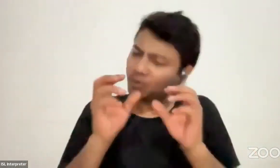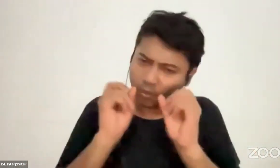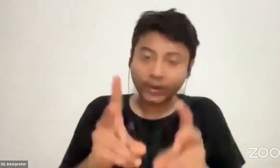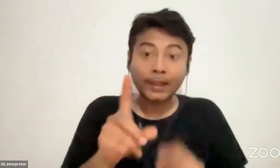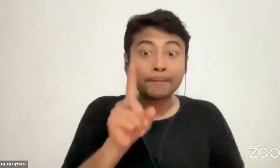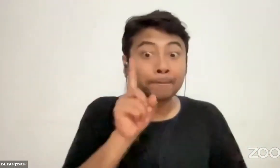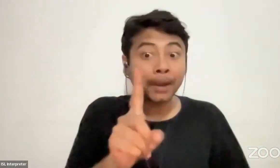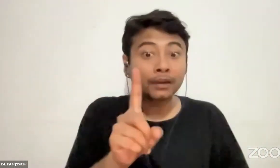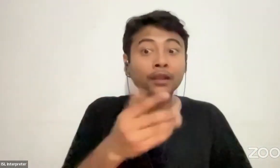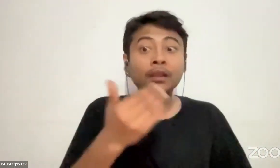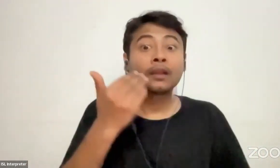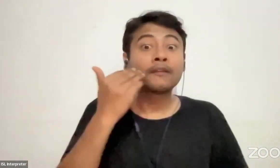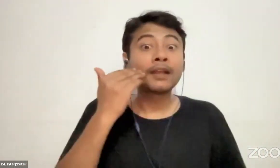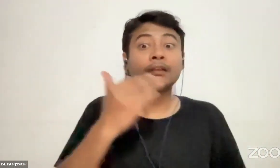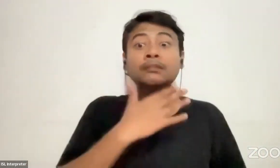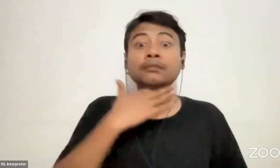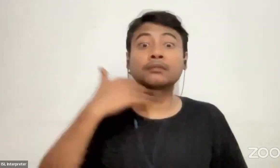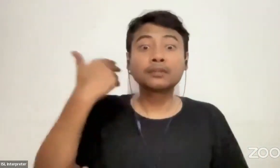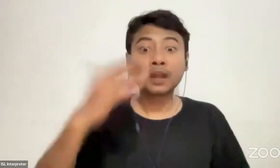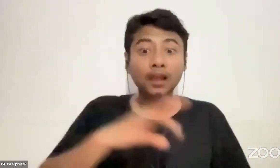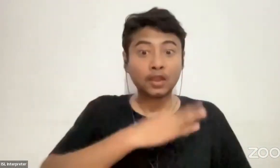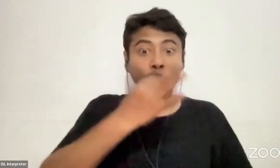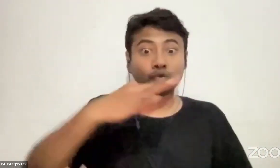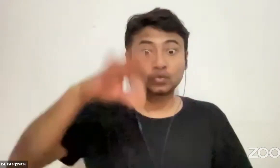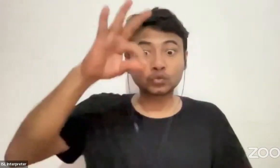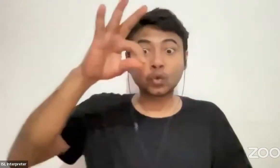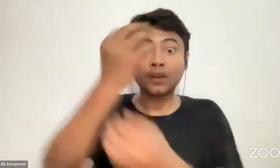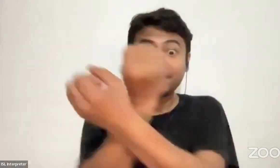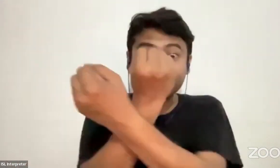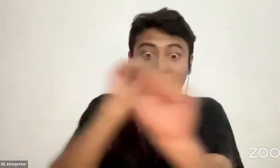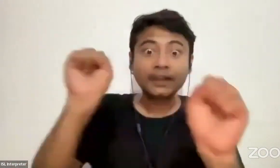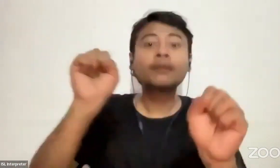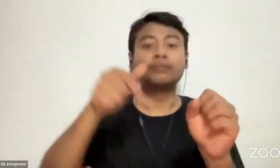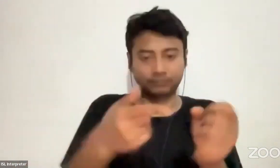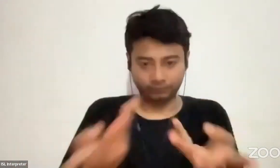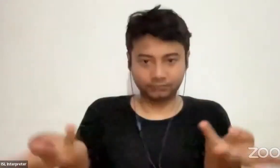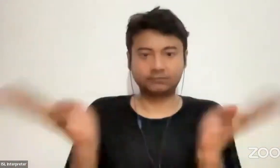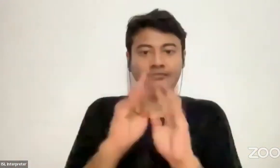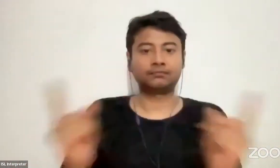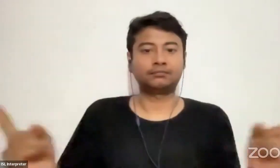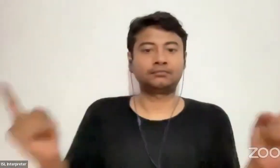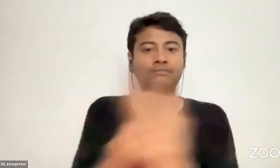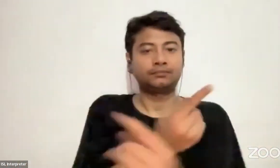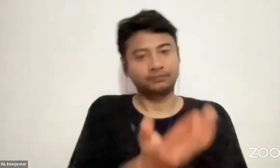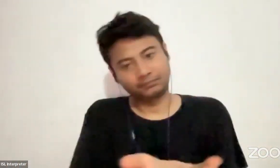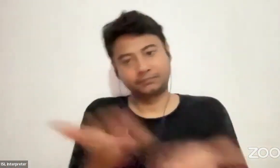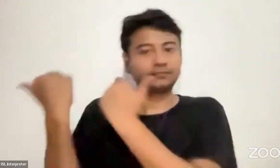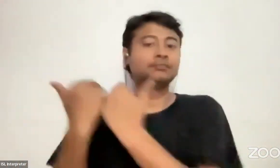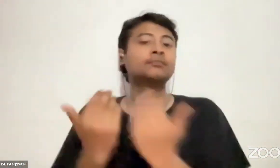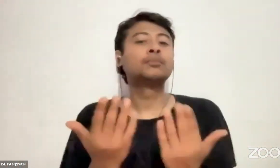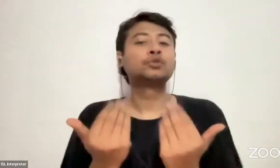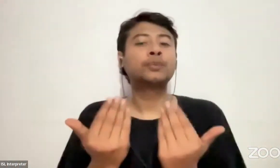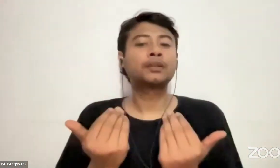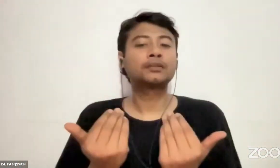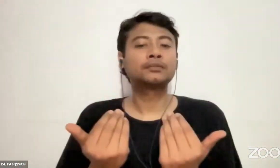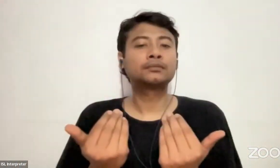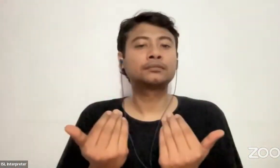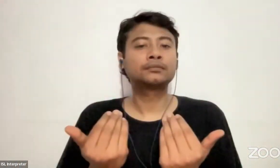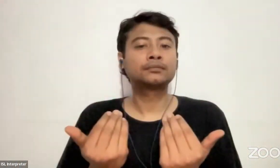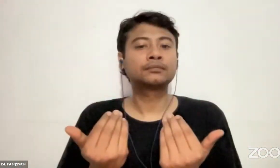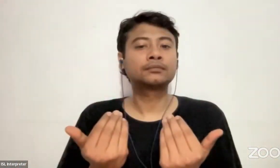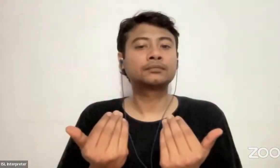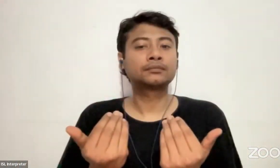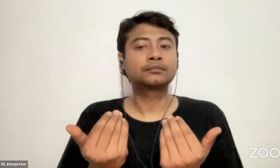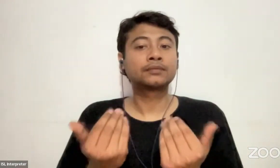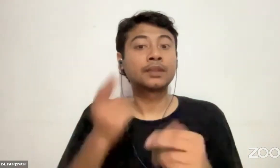हैं। और भगवान ने पहले ही बताया, जो मेरे धाम पे वापसी आ जाता है उसको कभी भी पुनर्जन्म नहीं लेना